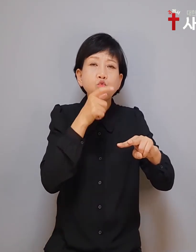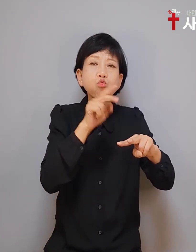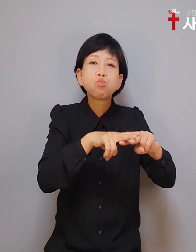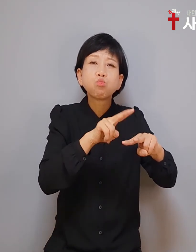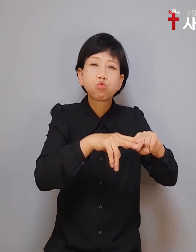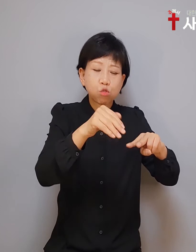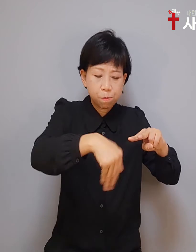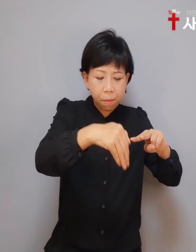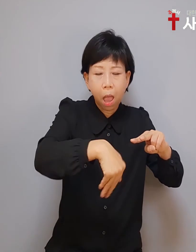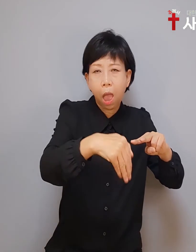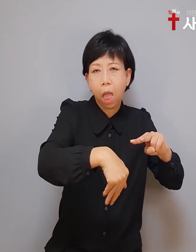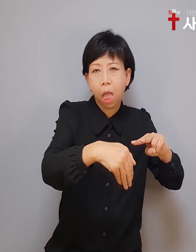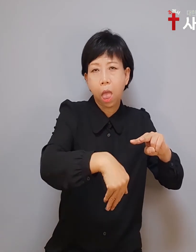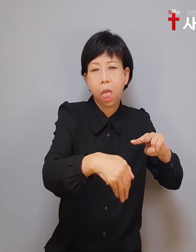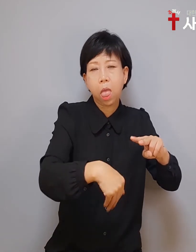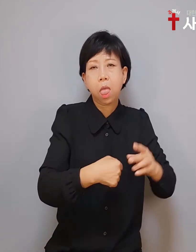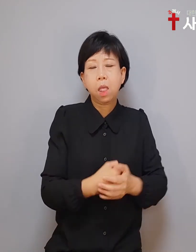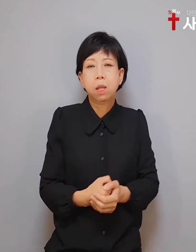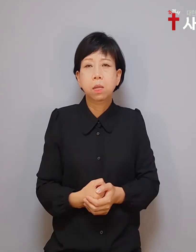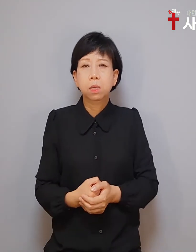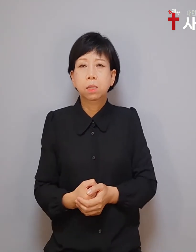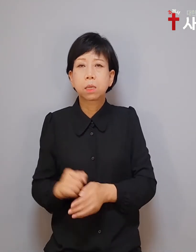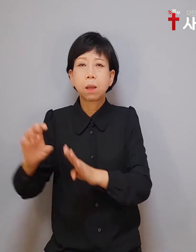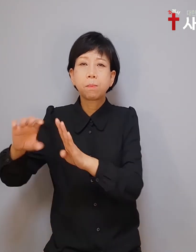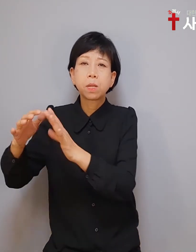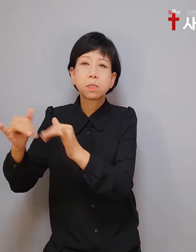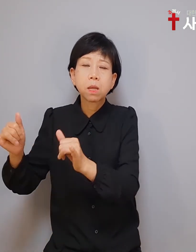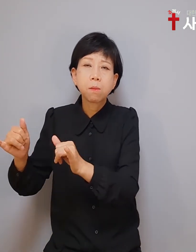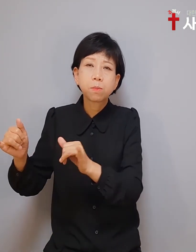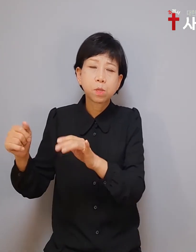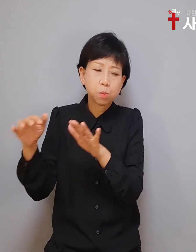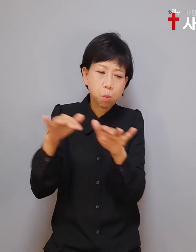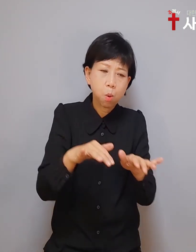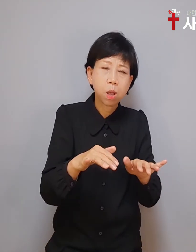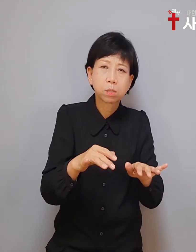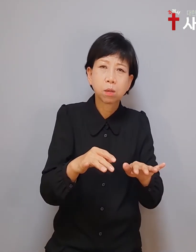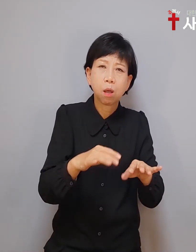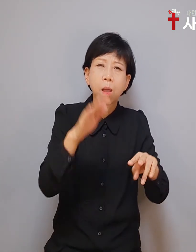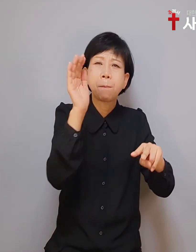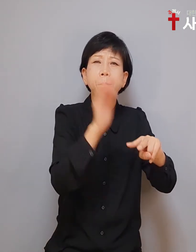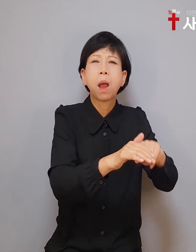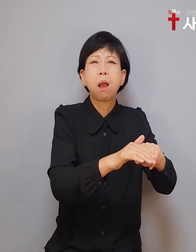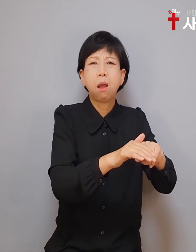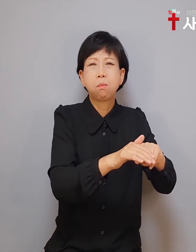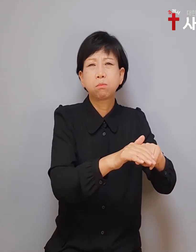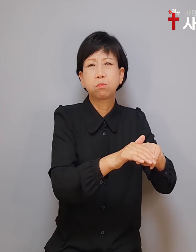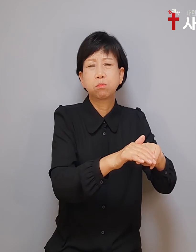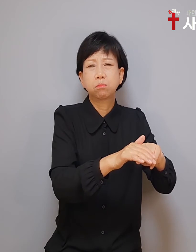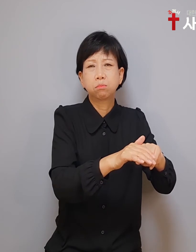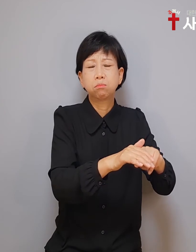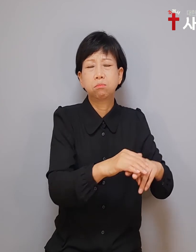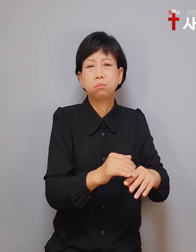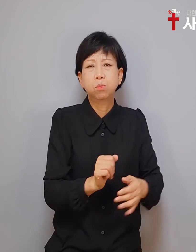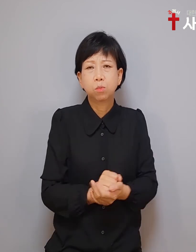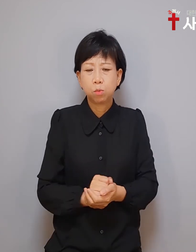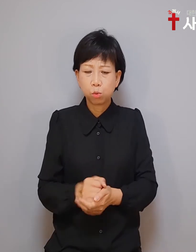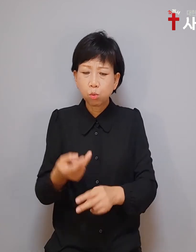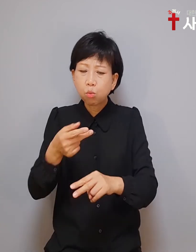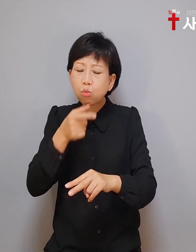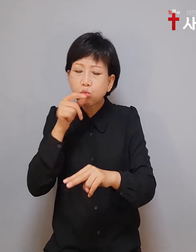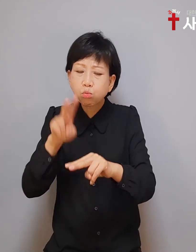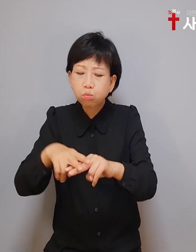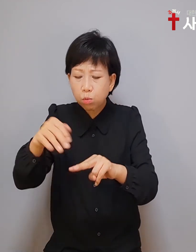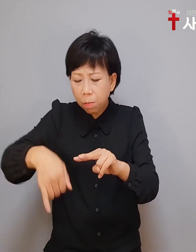메꿔버리는 거예요. 우물을 팠는데 또 메꿔버리는 거예요. 우물을 팠는데 또 메꿔버리는 거예요. 이삭이